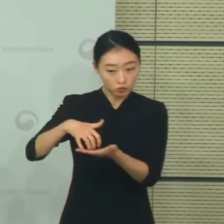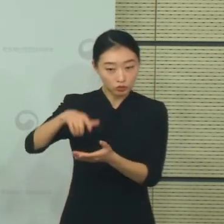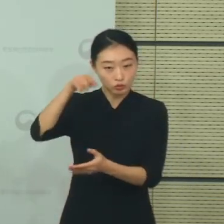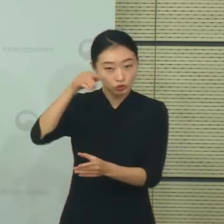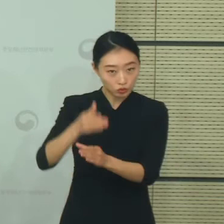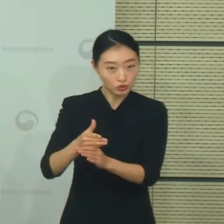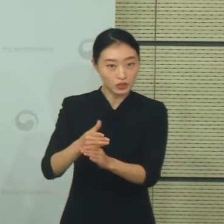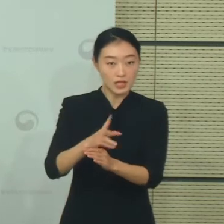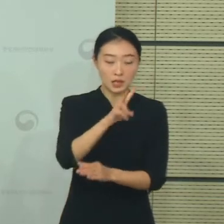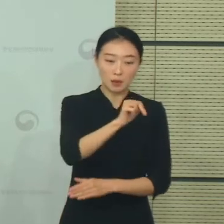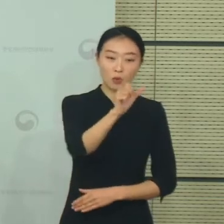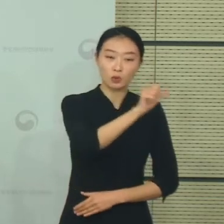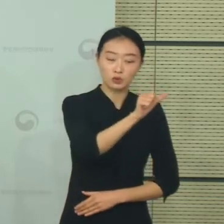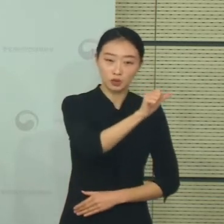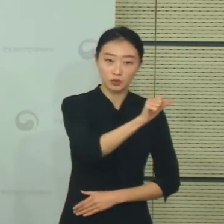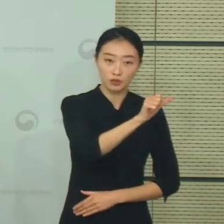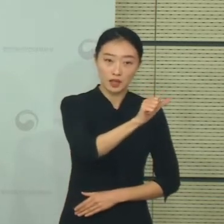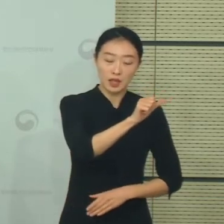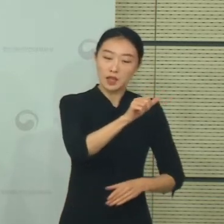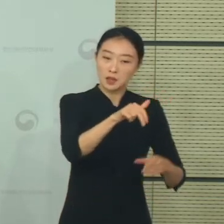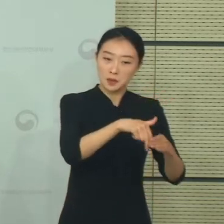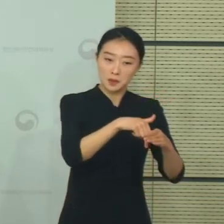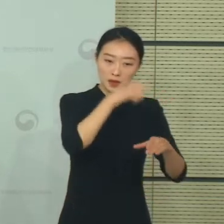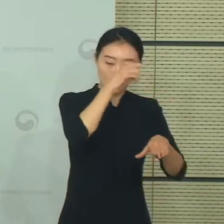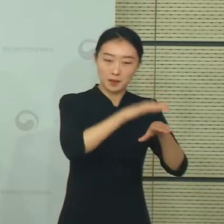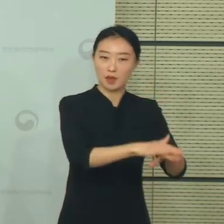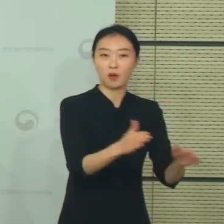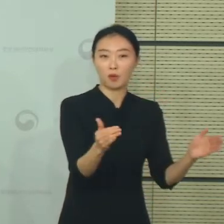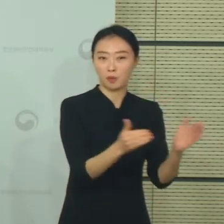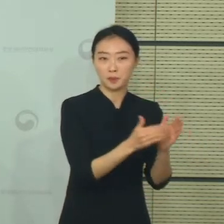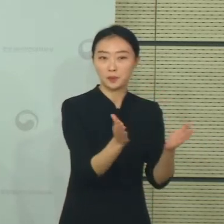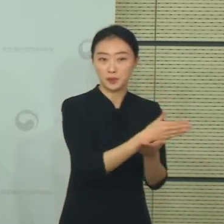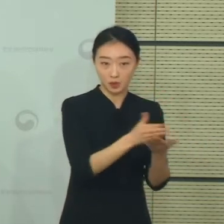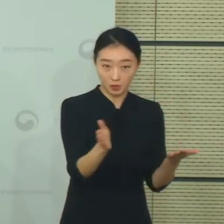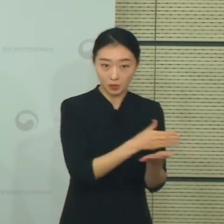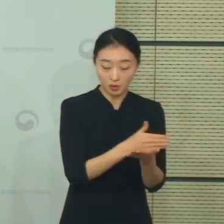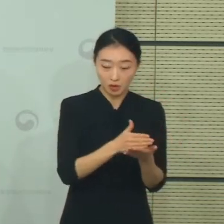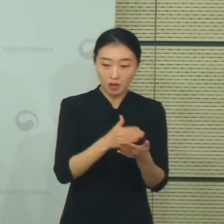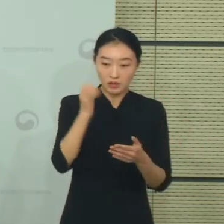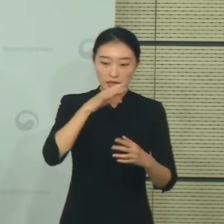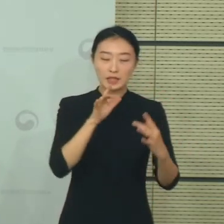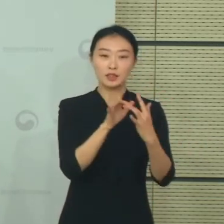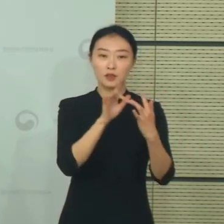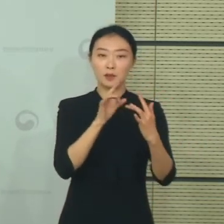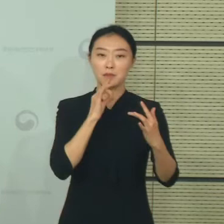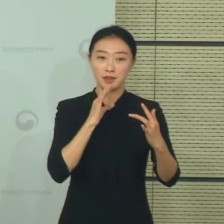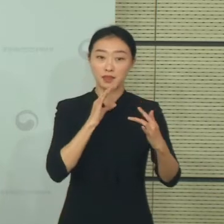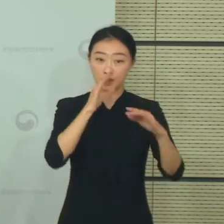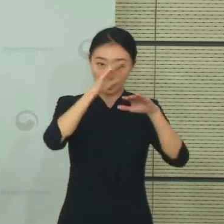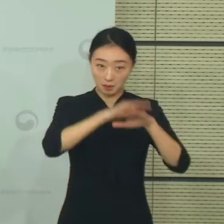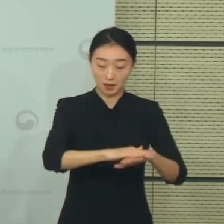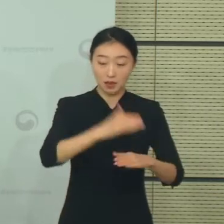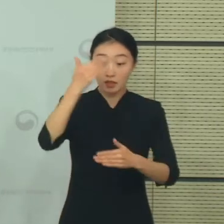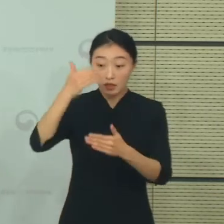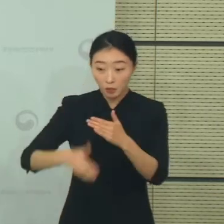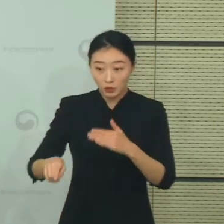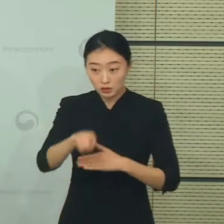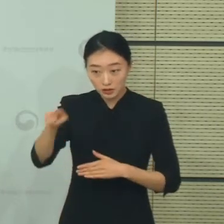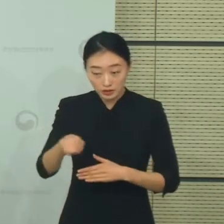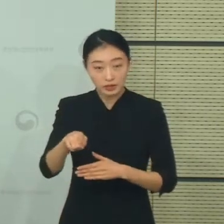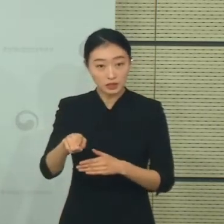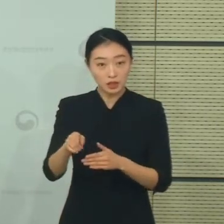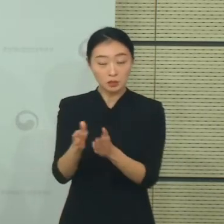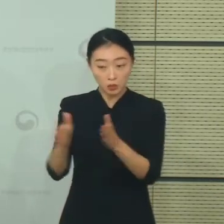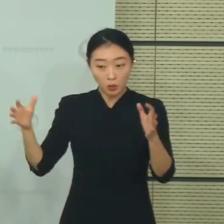26,104개소는 예배를 중단하거나 온라인 예배로 전환하였으며 나머지 예배를 진행한 곳은 대부분 방역수칙을 준수한